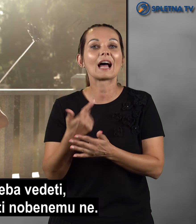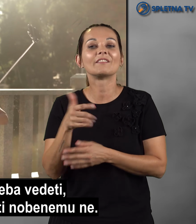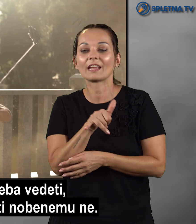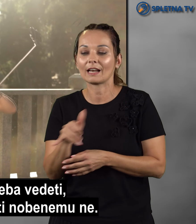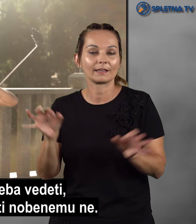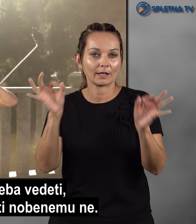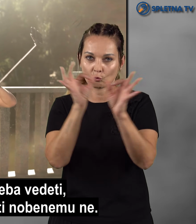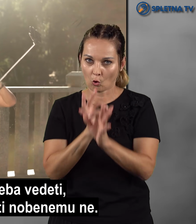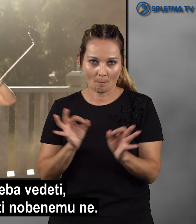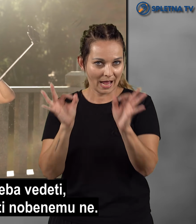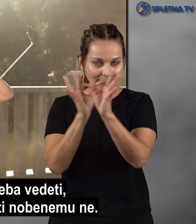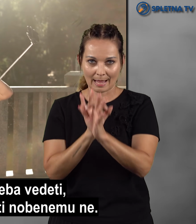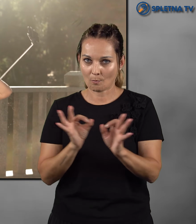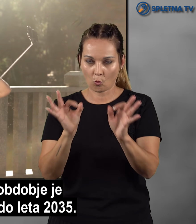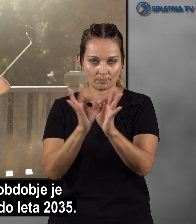leti nobenemu.